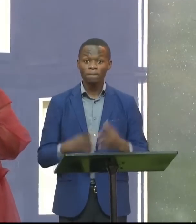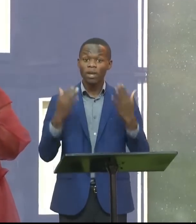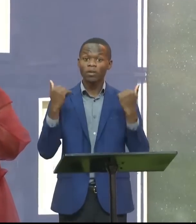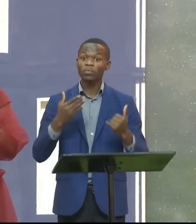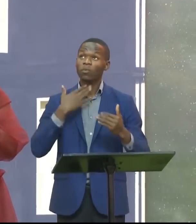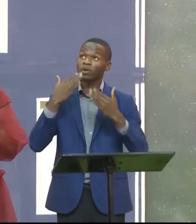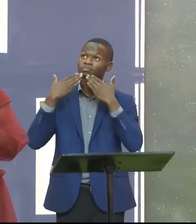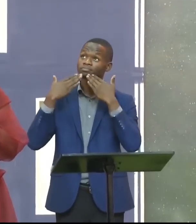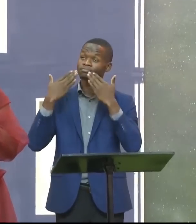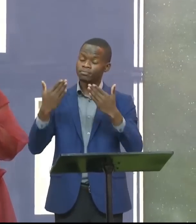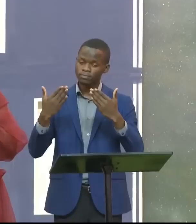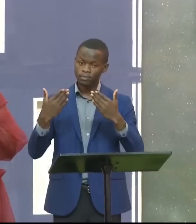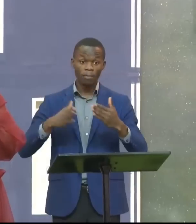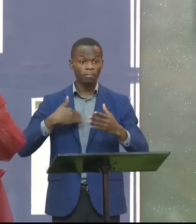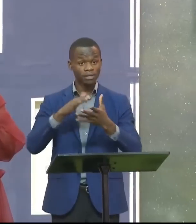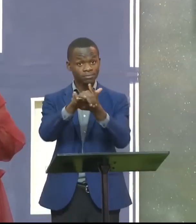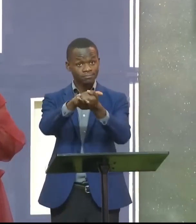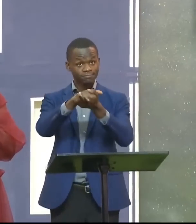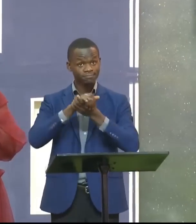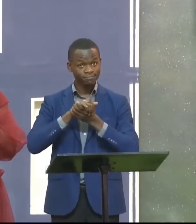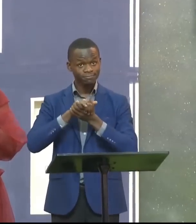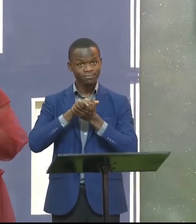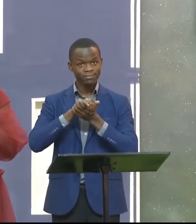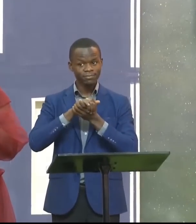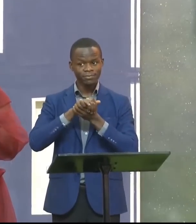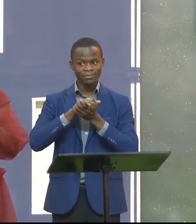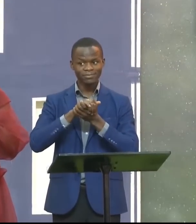Njagala kwebaza omwami wange.